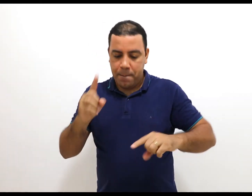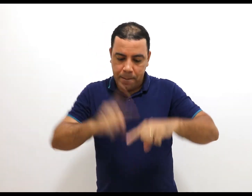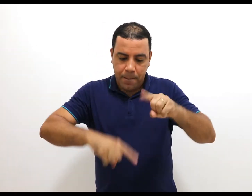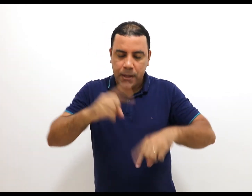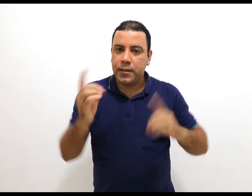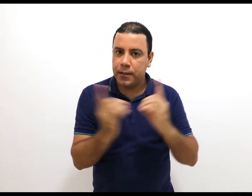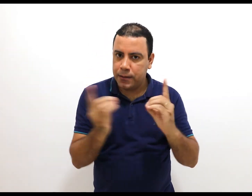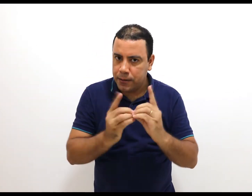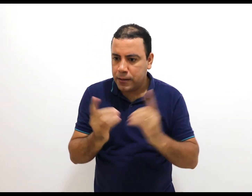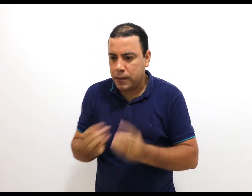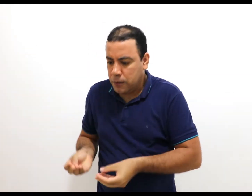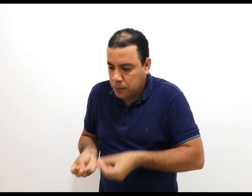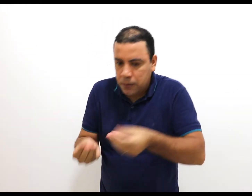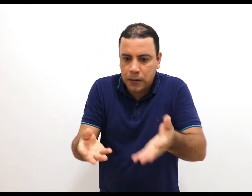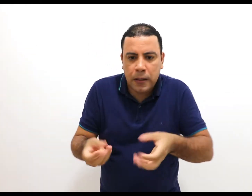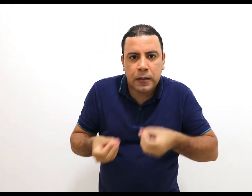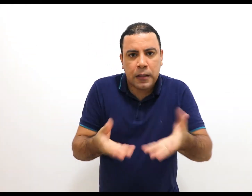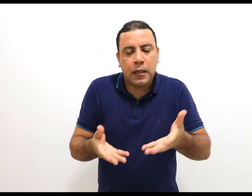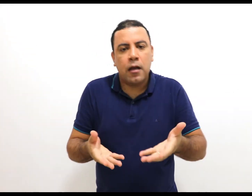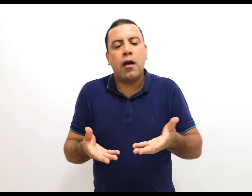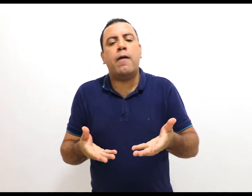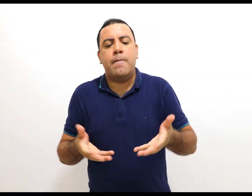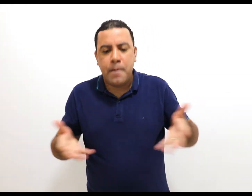ao aprendizado de uma segunda língua.